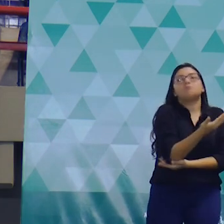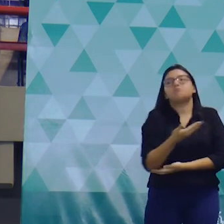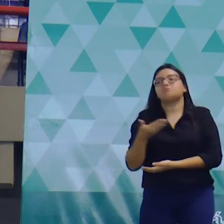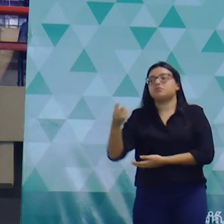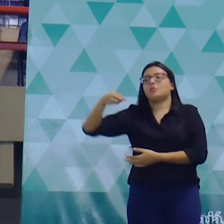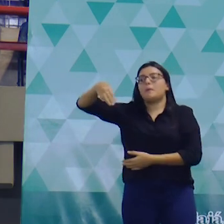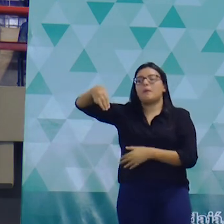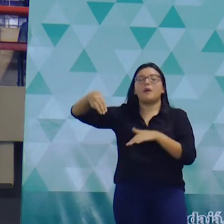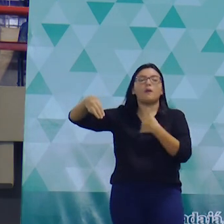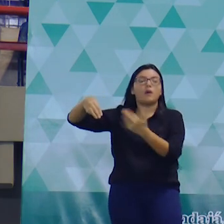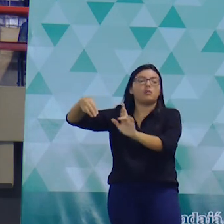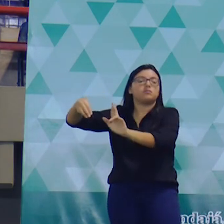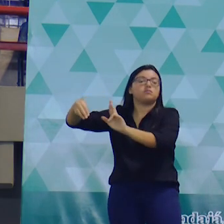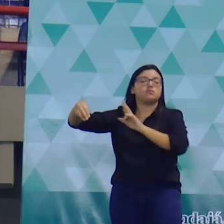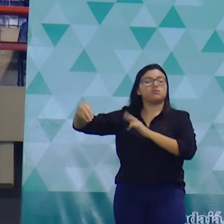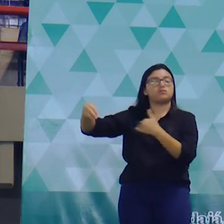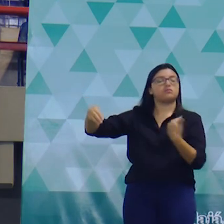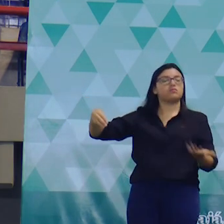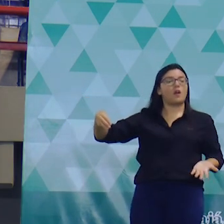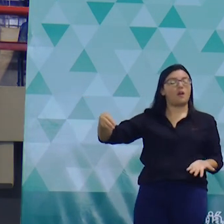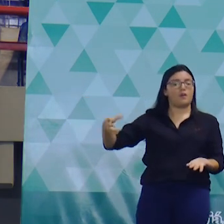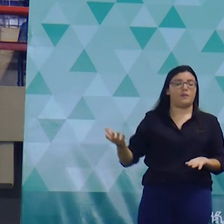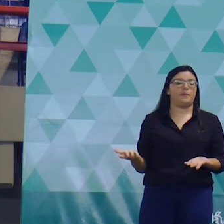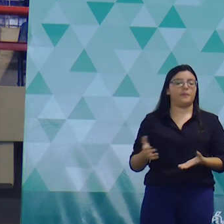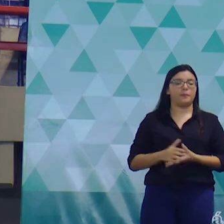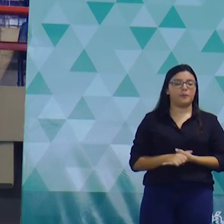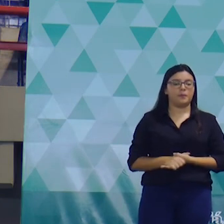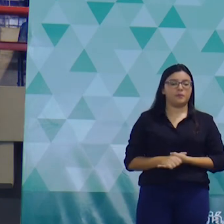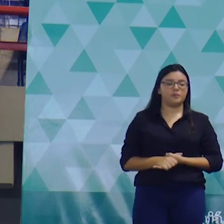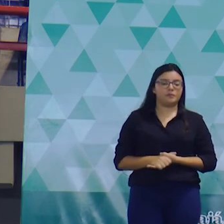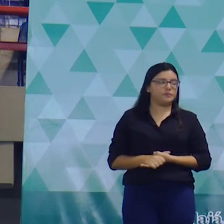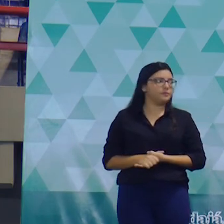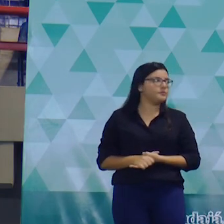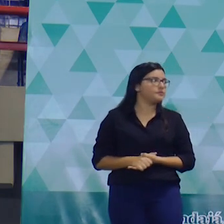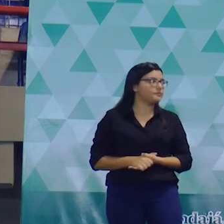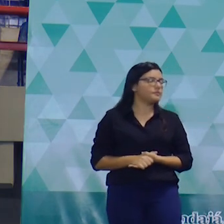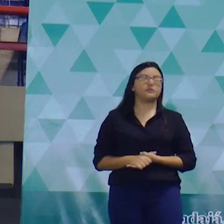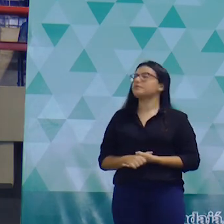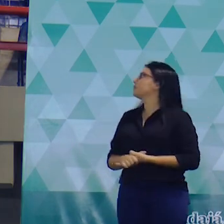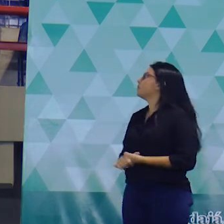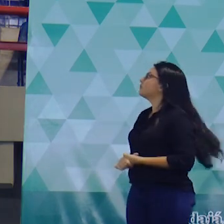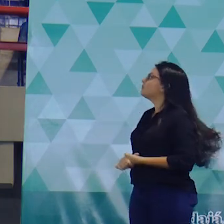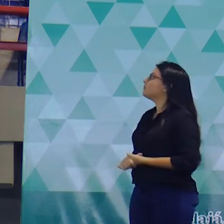qual é a massa de cobre que eu vou formar?